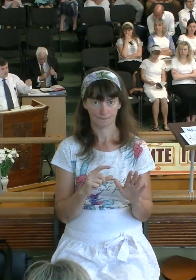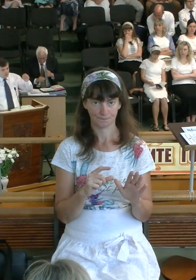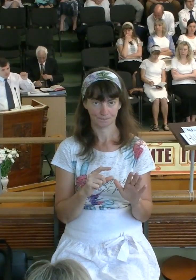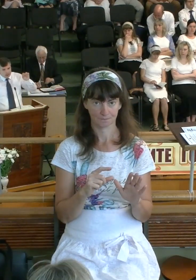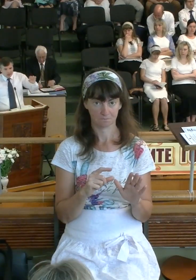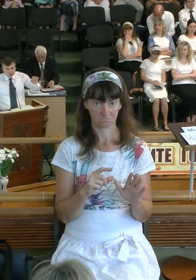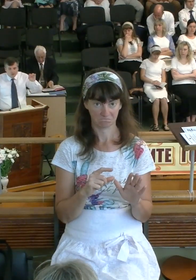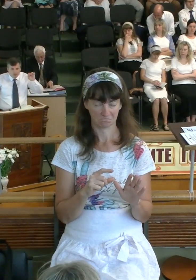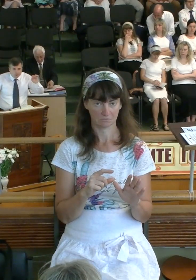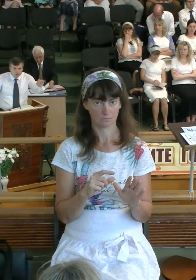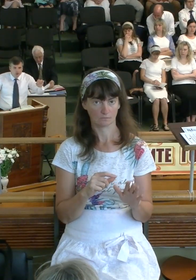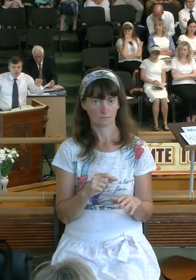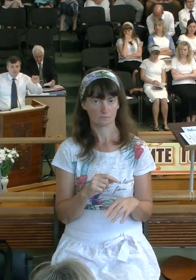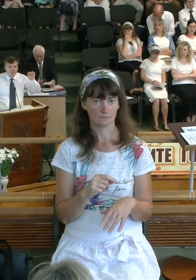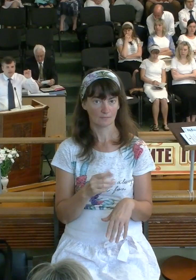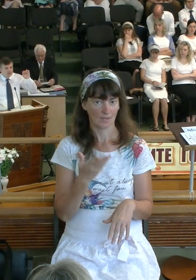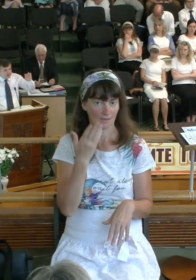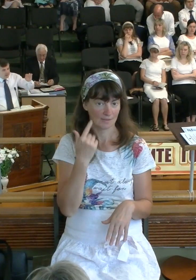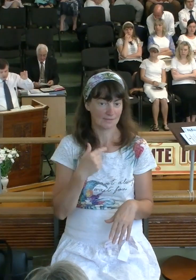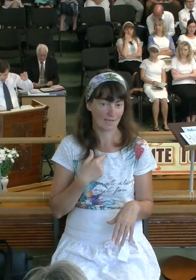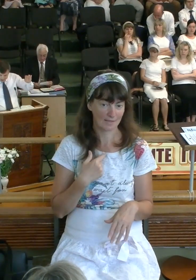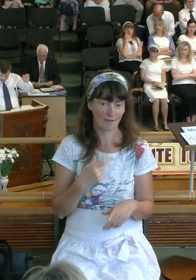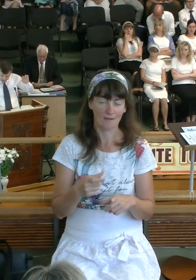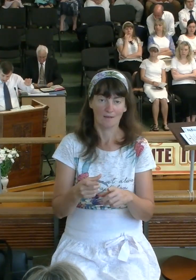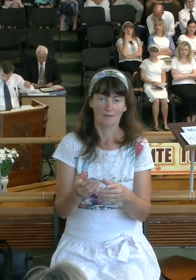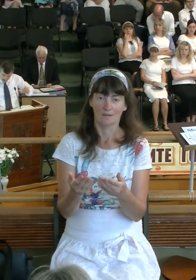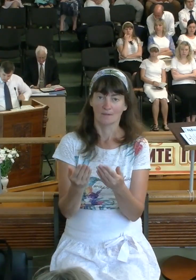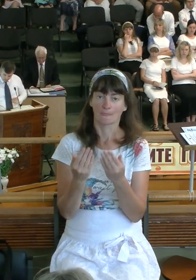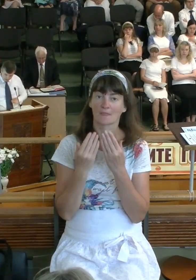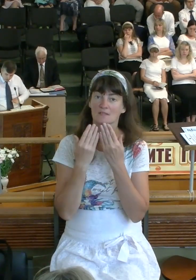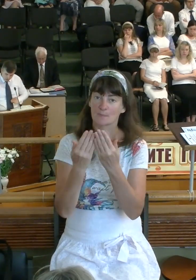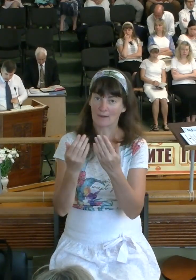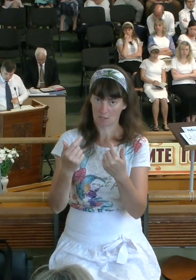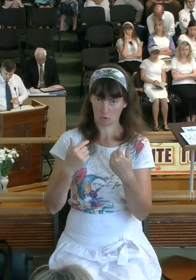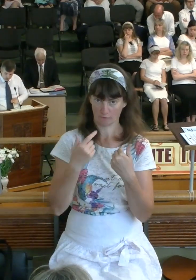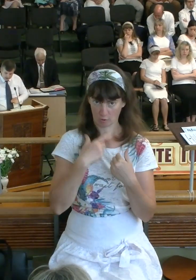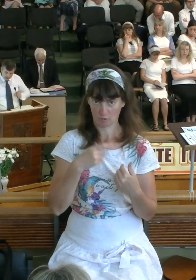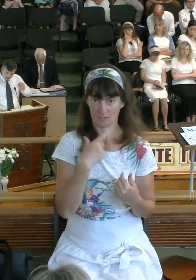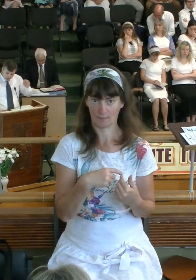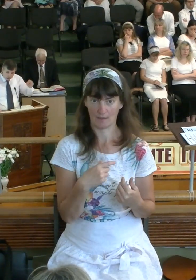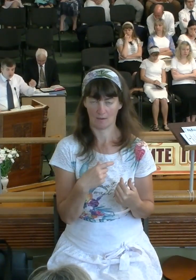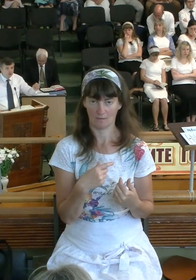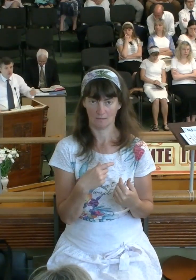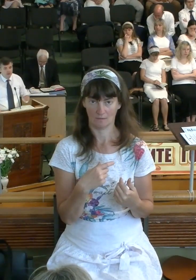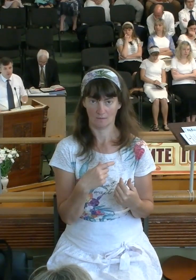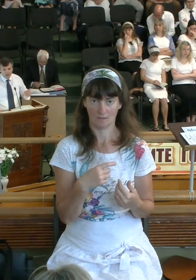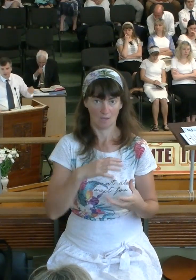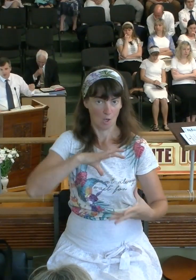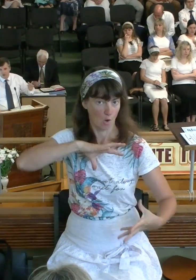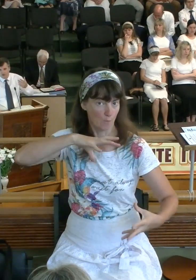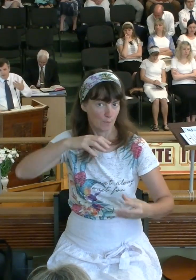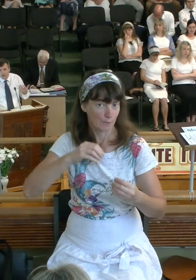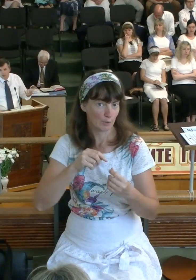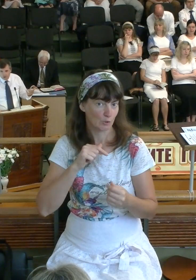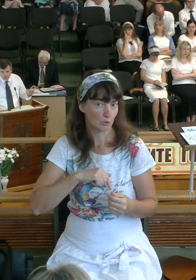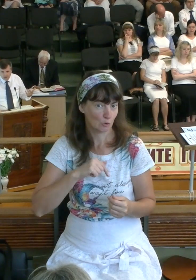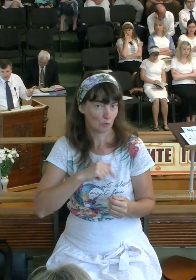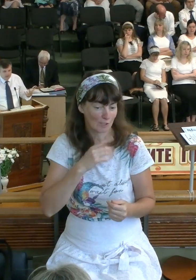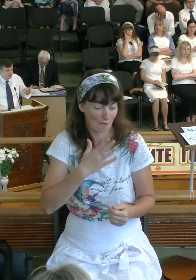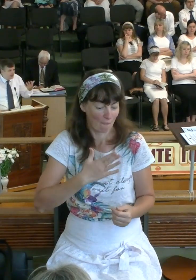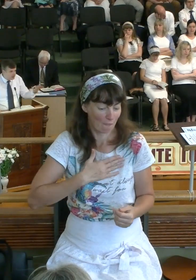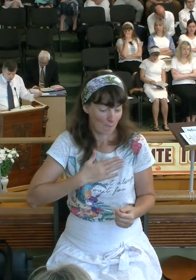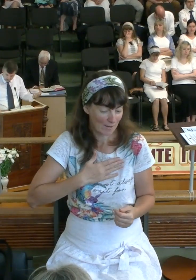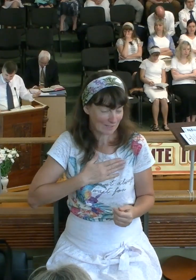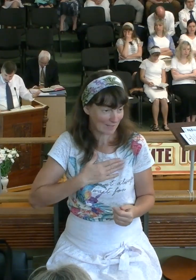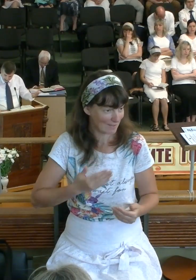задаю вот по каждому пункту и лично к себе вот эти вот вопросы о том же плод же Духа, Духа Святого в моем духе,